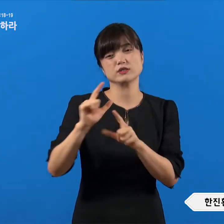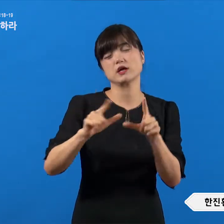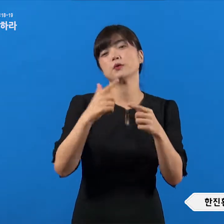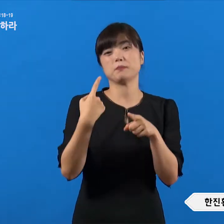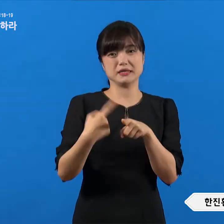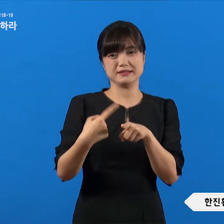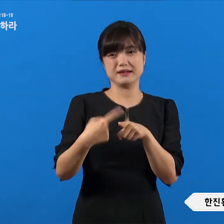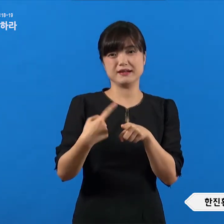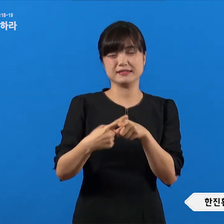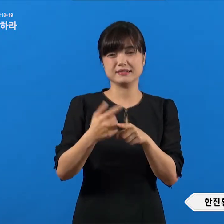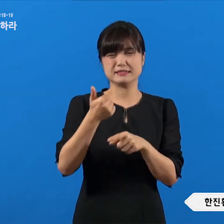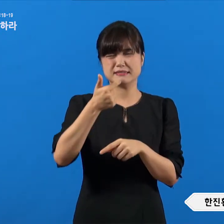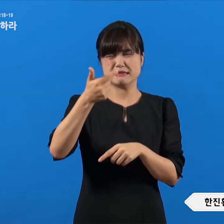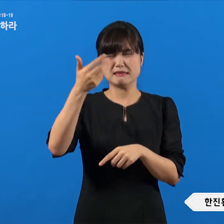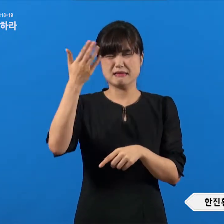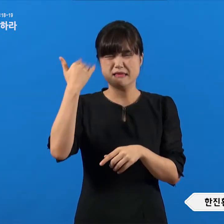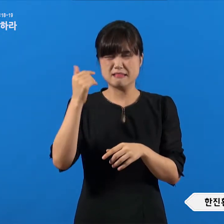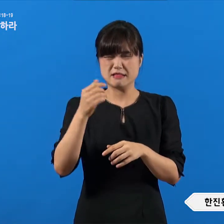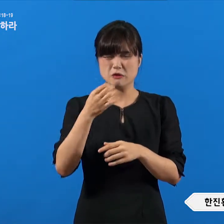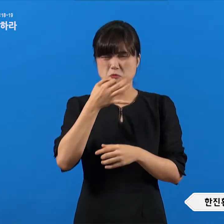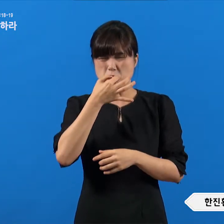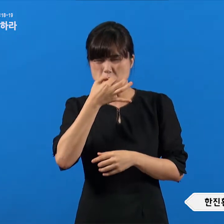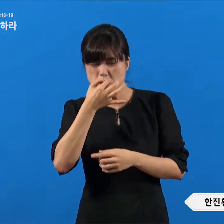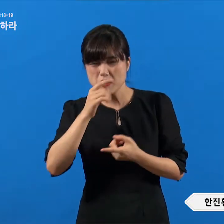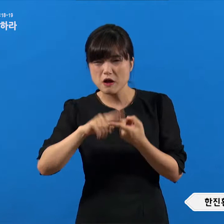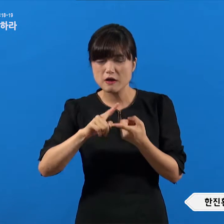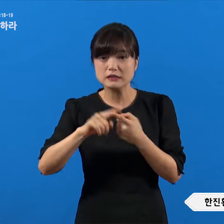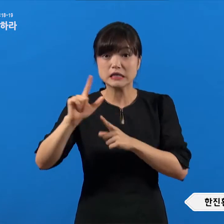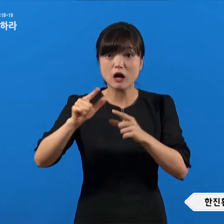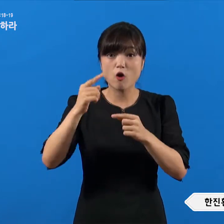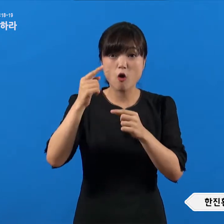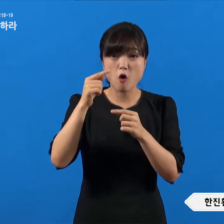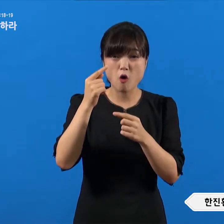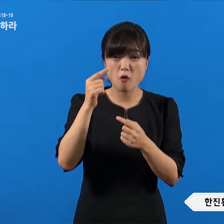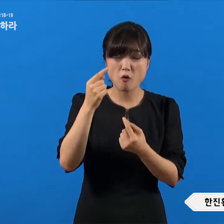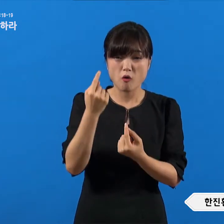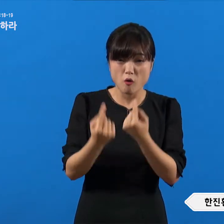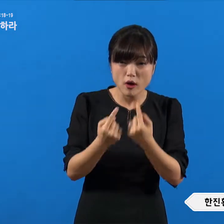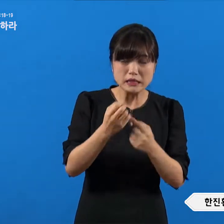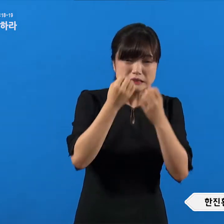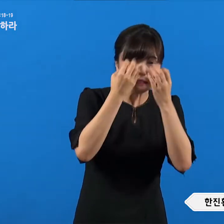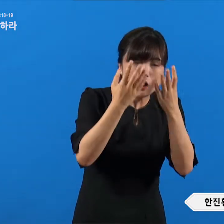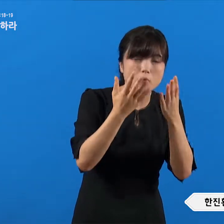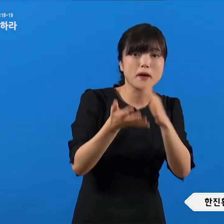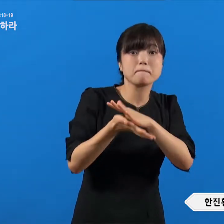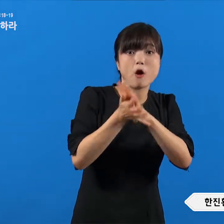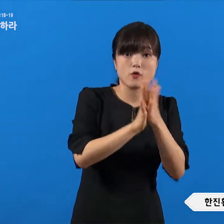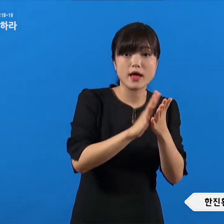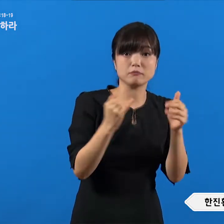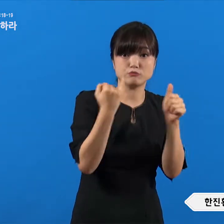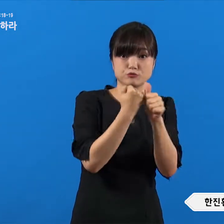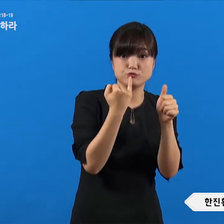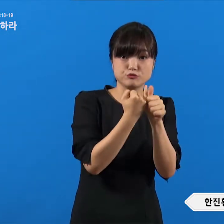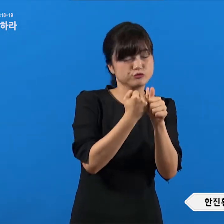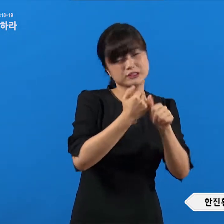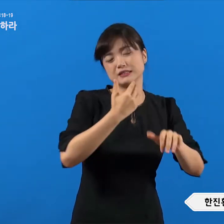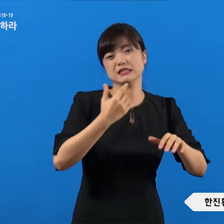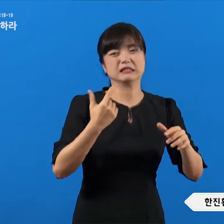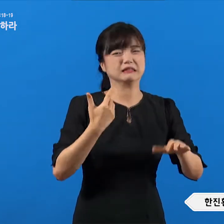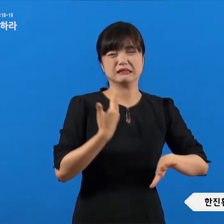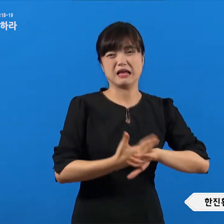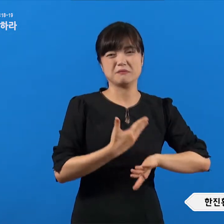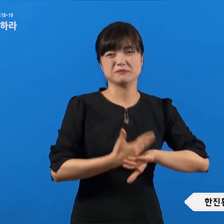마찬가지지요. 옛사람으로 이 부부 생활 하는 것과 이제 새 사람이 되어서 하는 부부 생활이 같을 리가